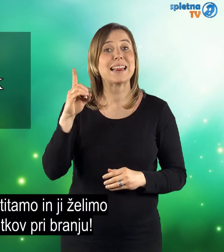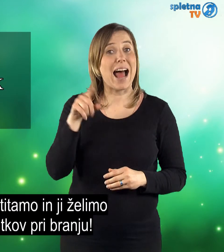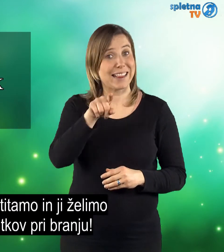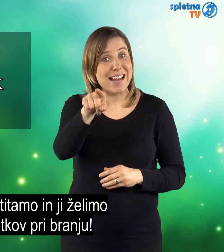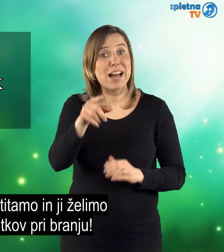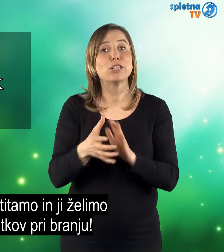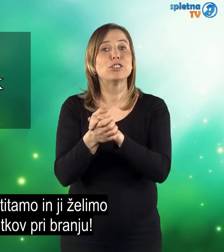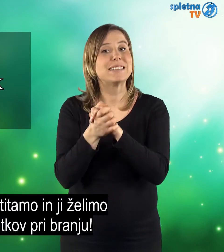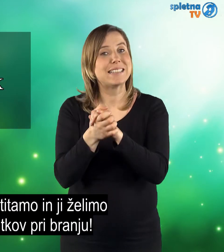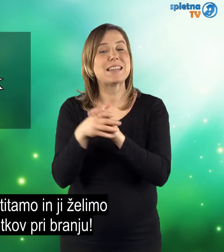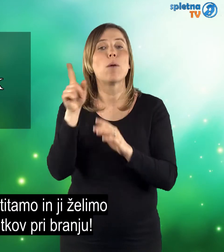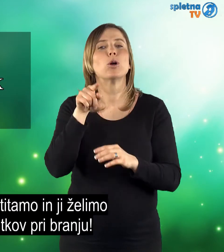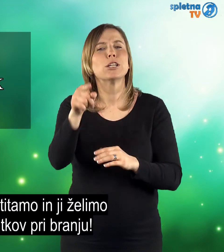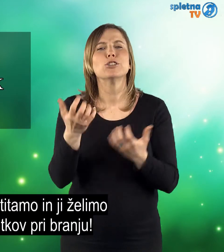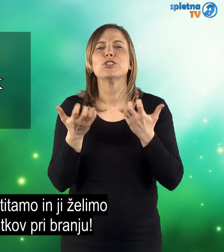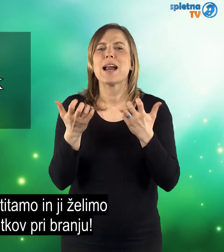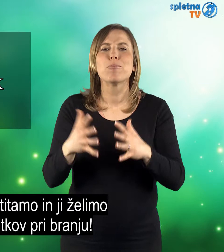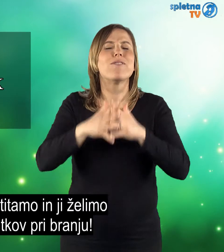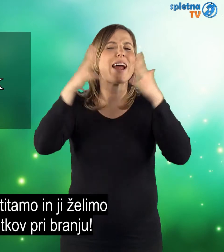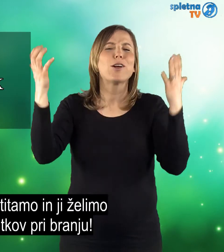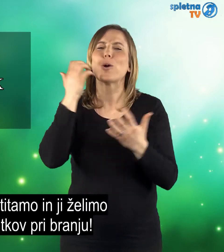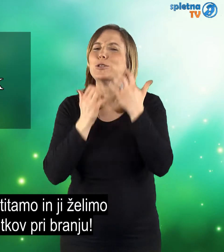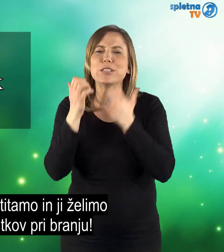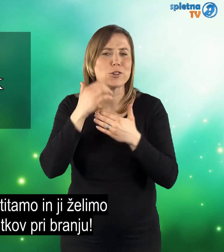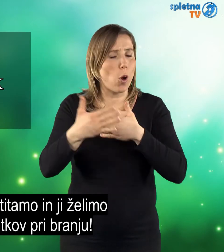Danijeli čestitamo in ji želimo veliko užitkov pri branju.